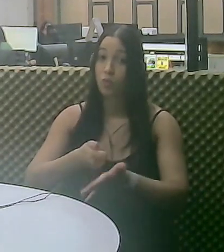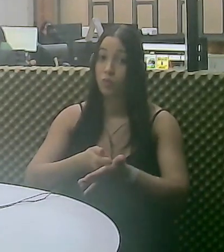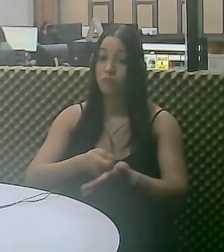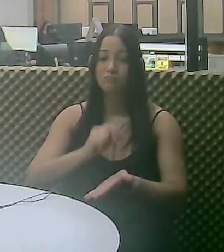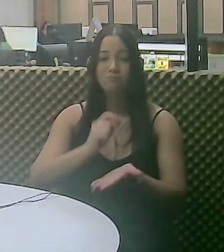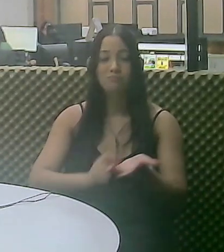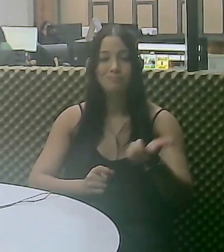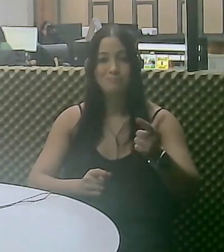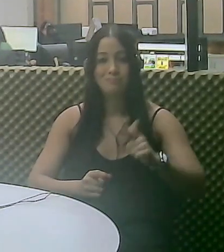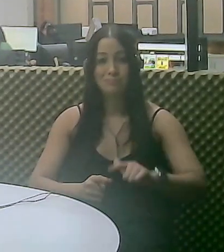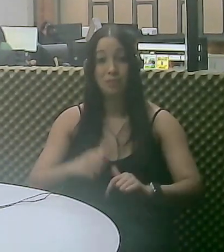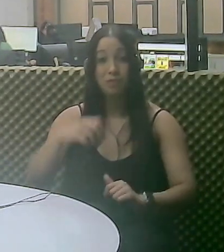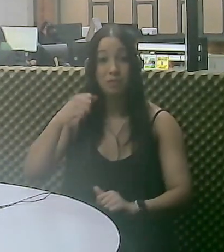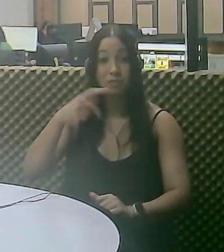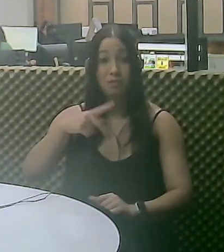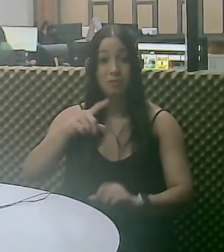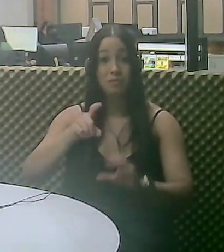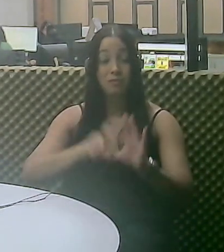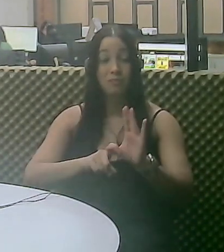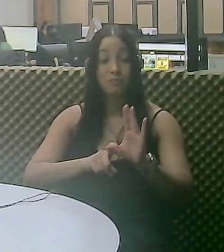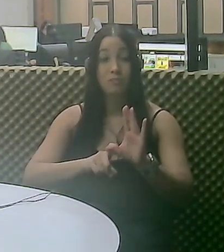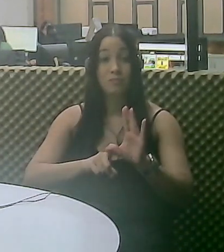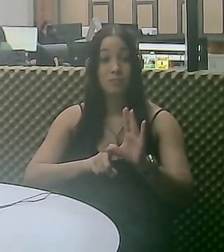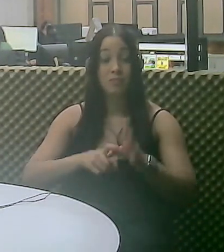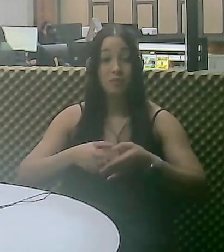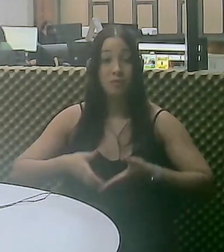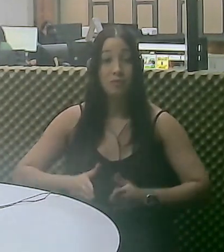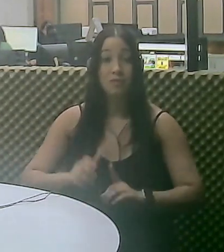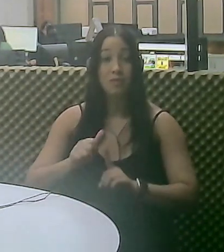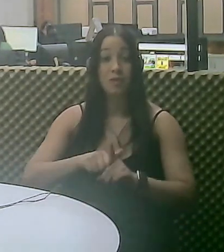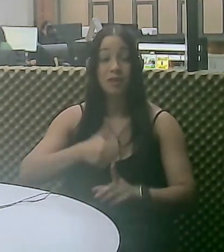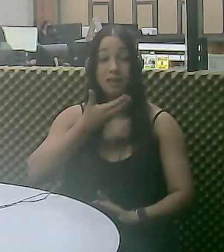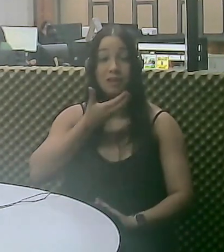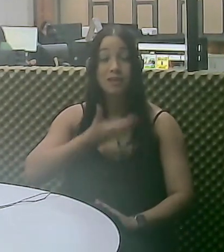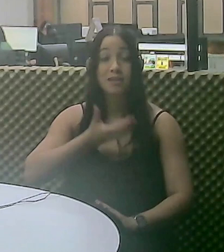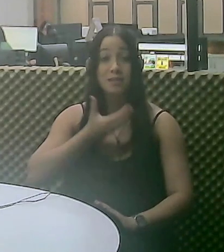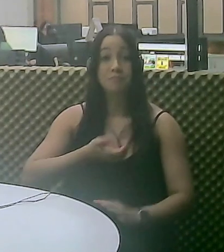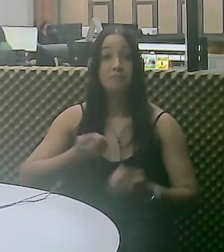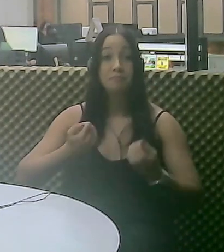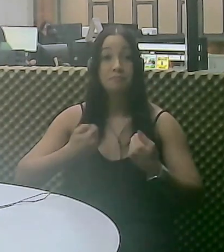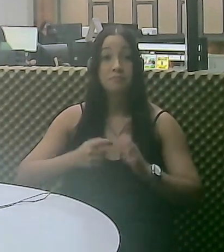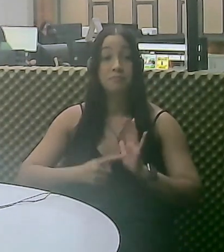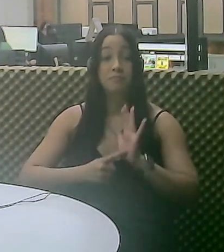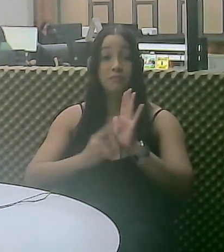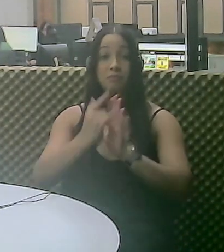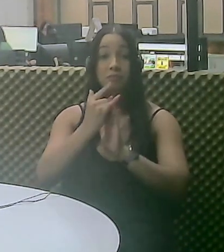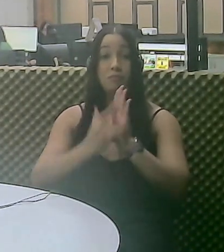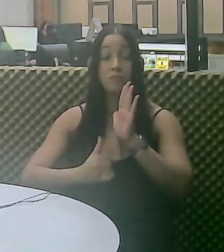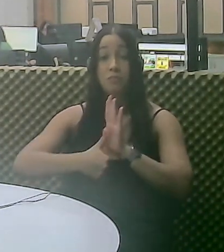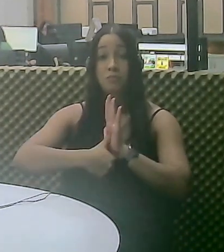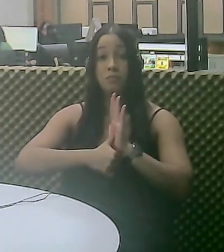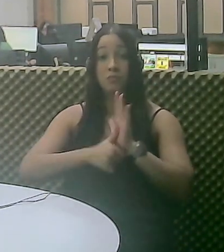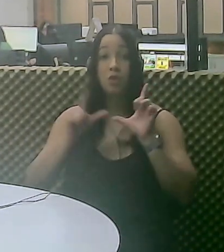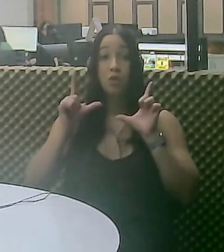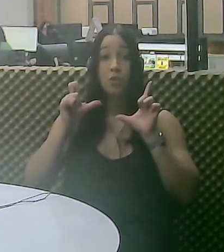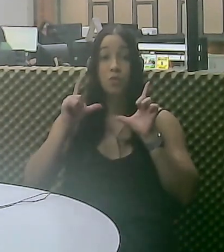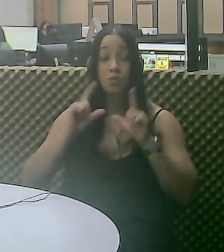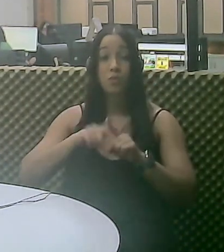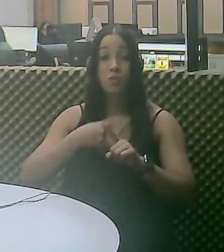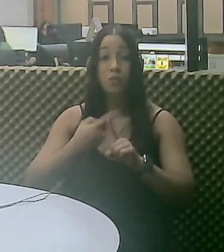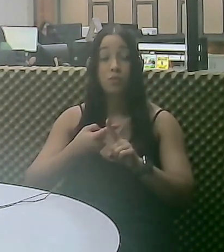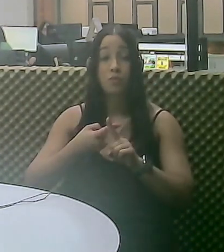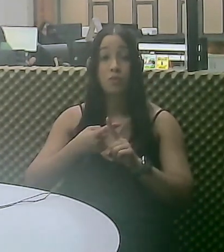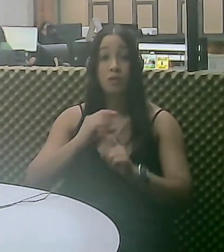se recadastrar, os aposentados e pensionistas nascidos no mês de dezembro precisam apresentar documento de identificação com